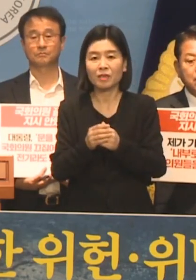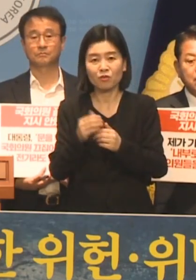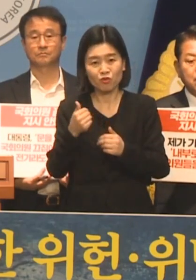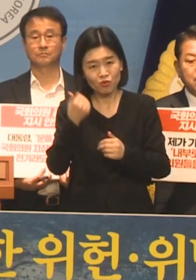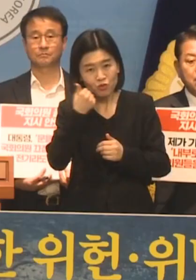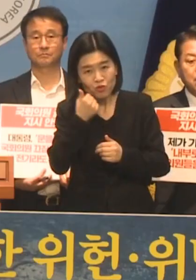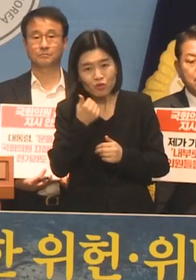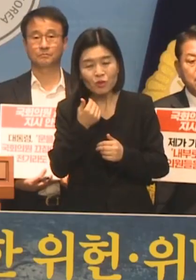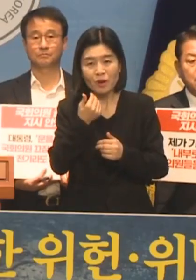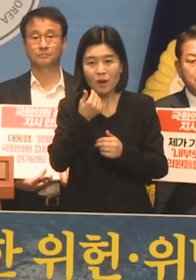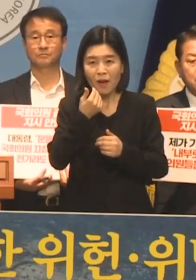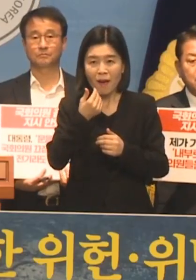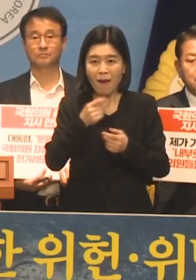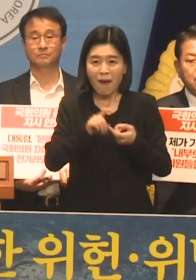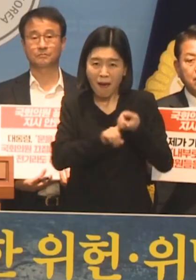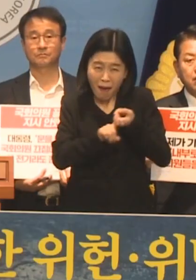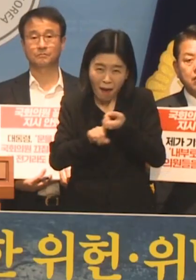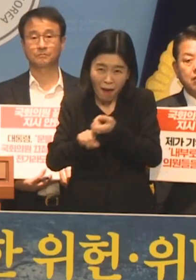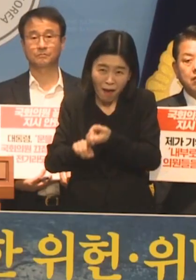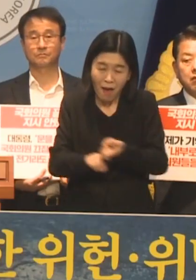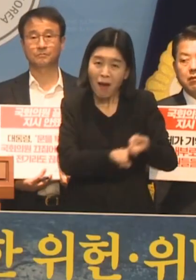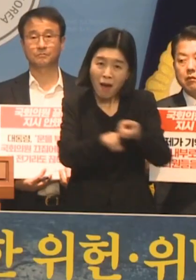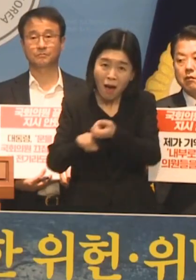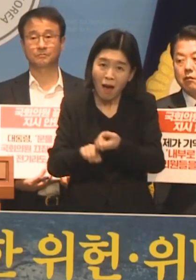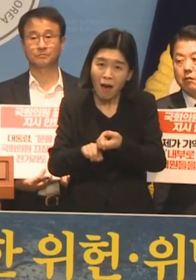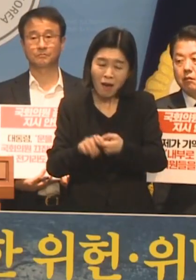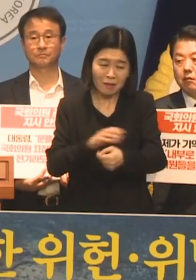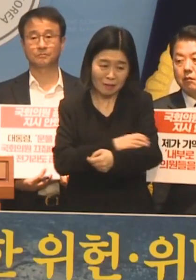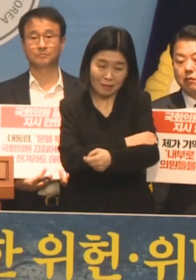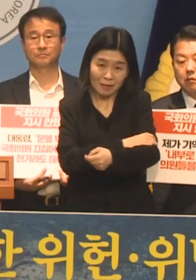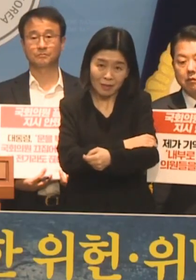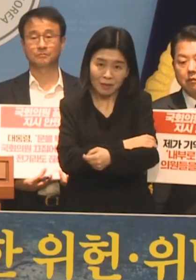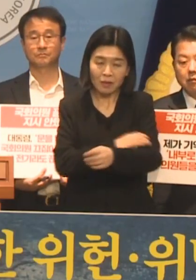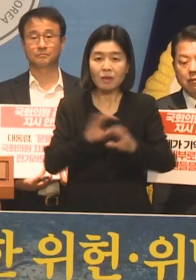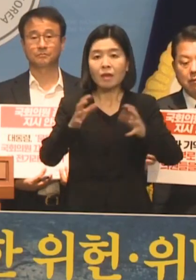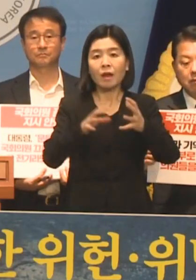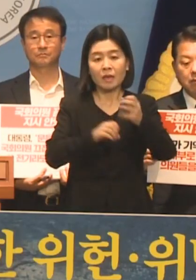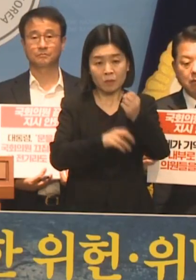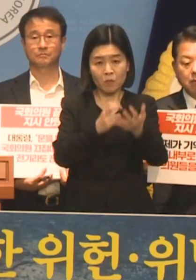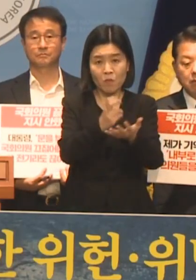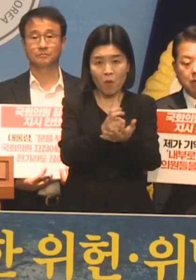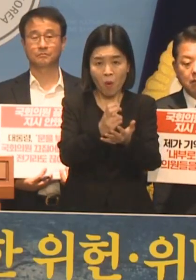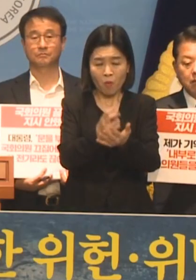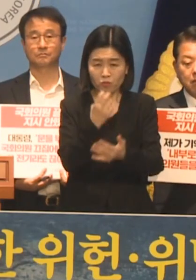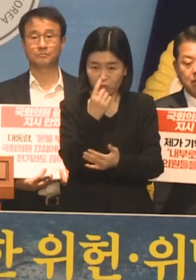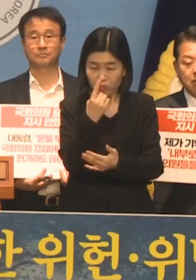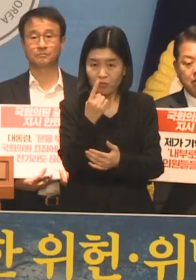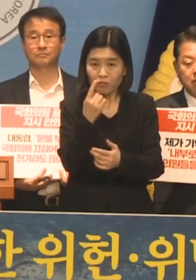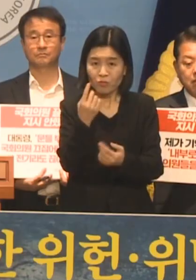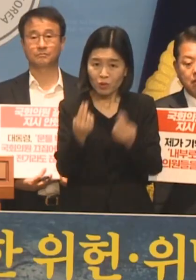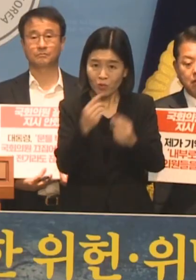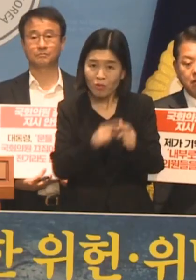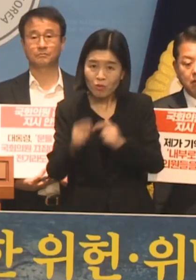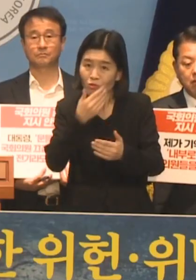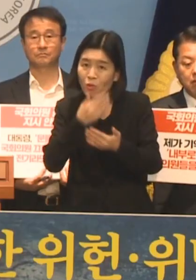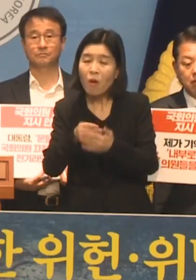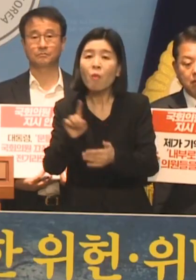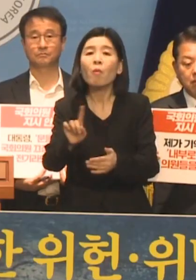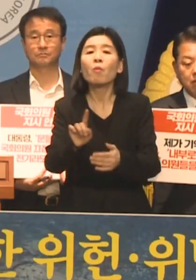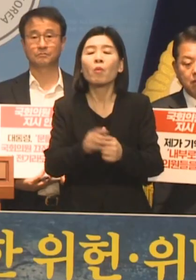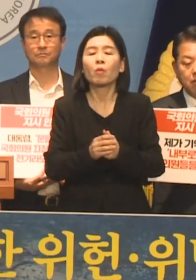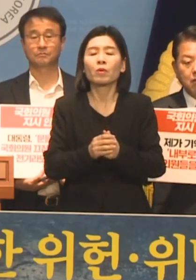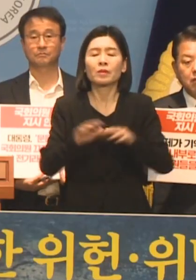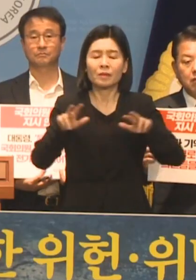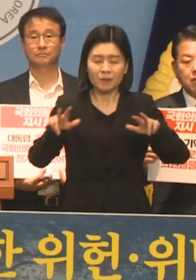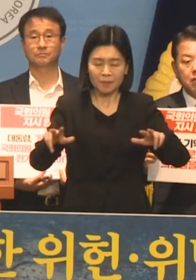그것이 헌정을 수호하는 것보다 더 중요한 것입니까? 이 순간